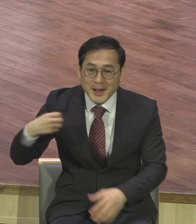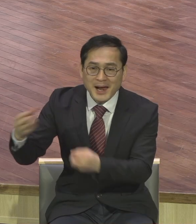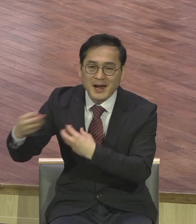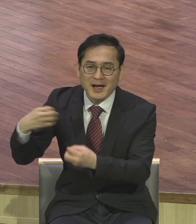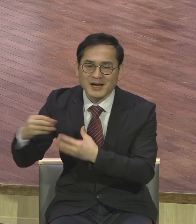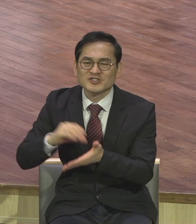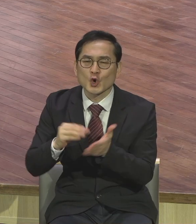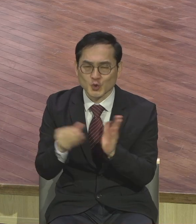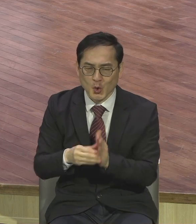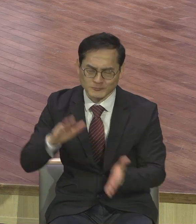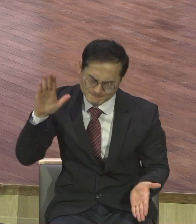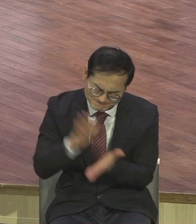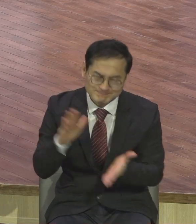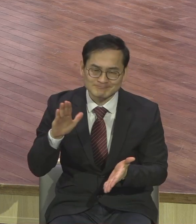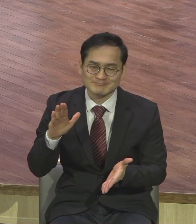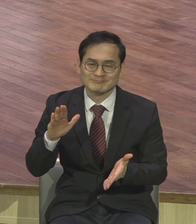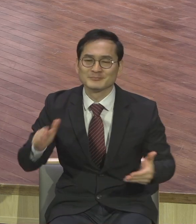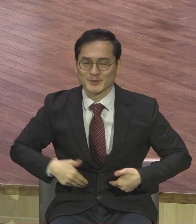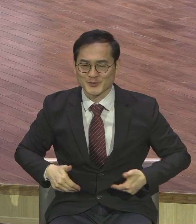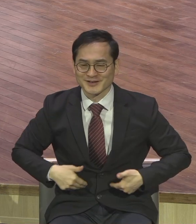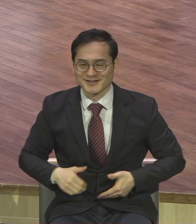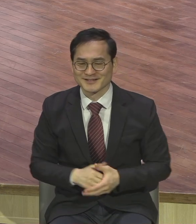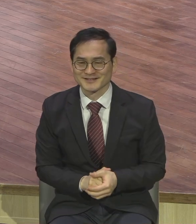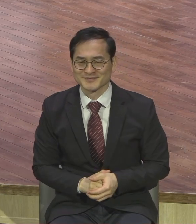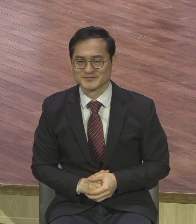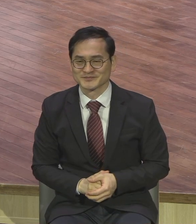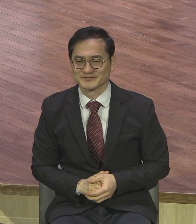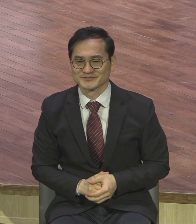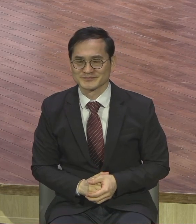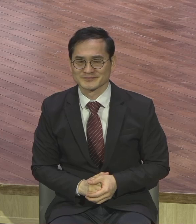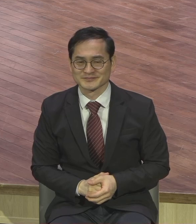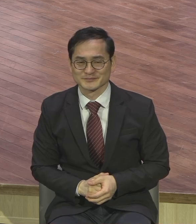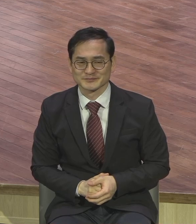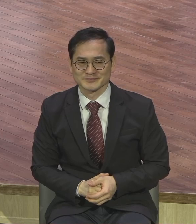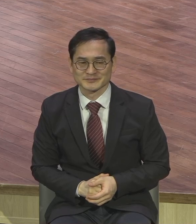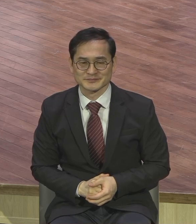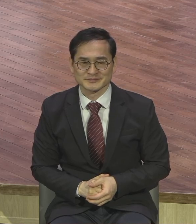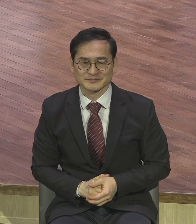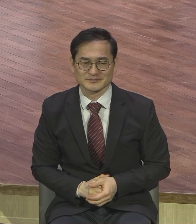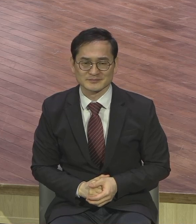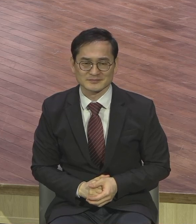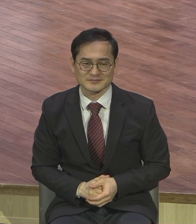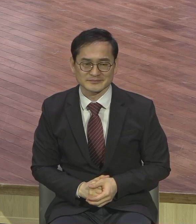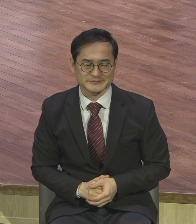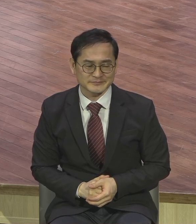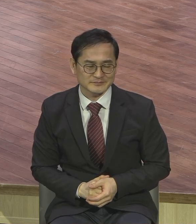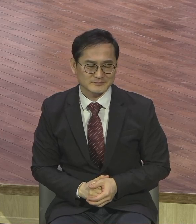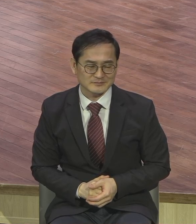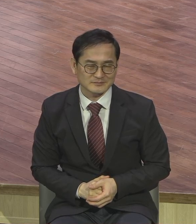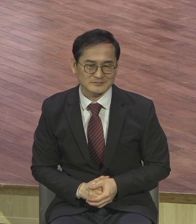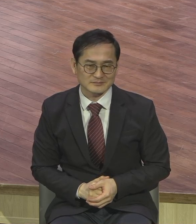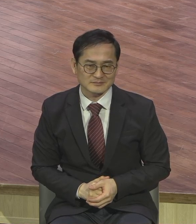맨정신 가지지 말고. 아멘. 미쳤다.